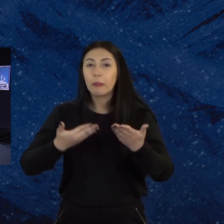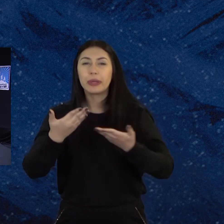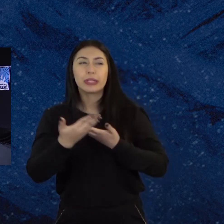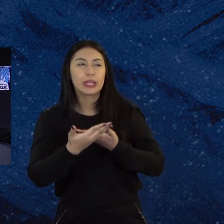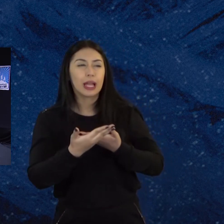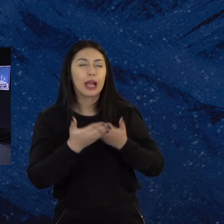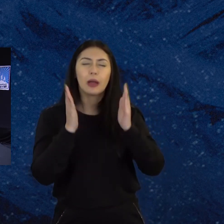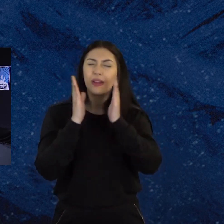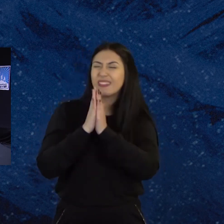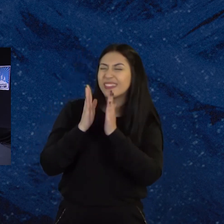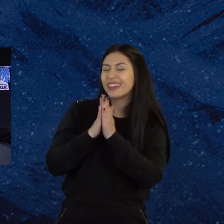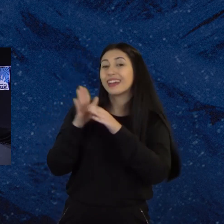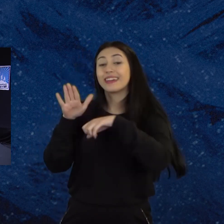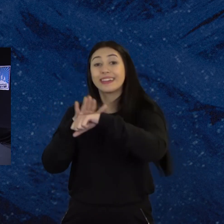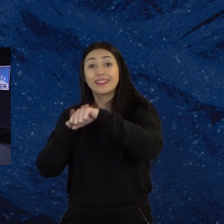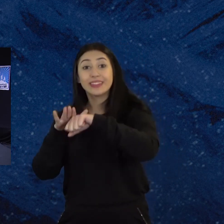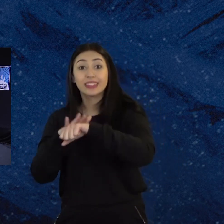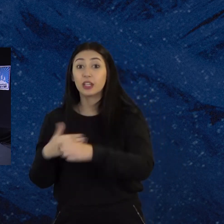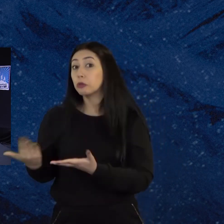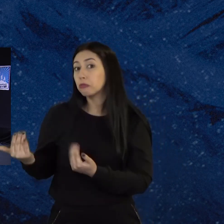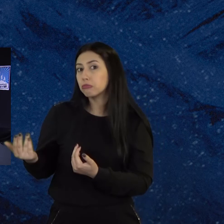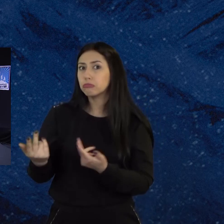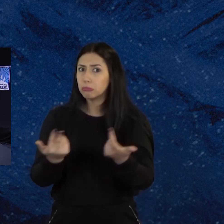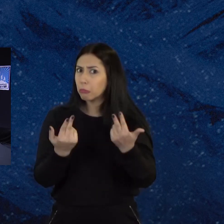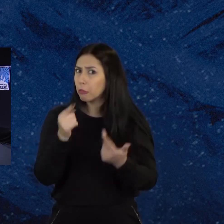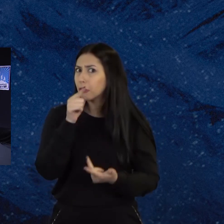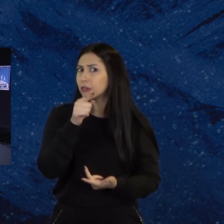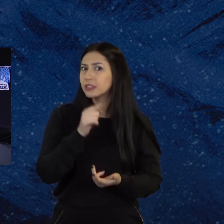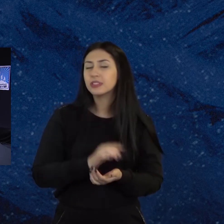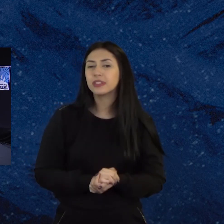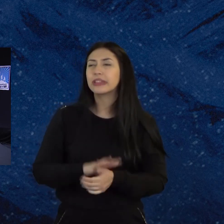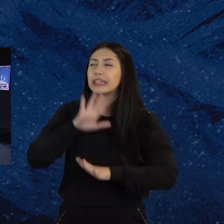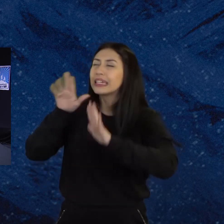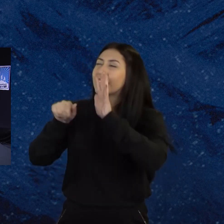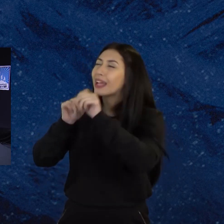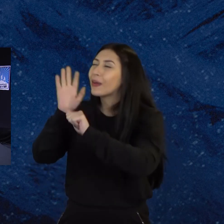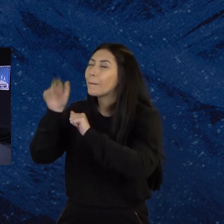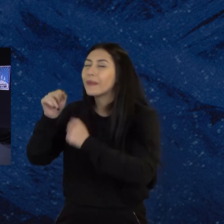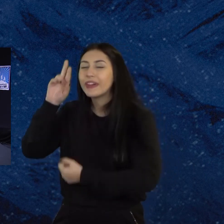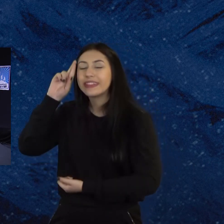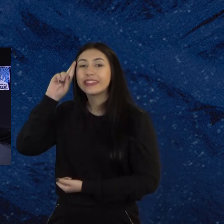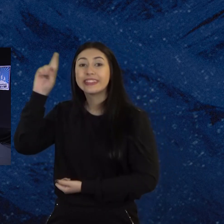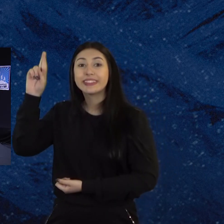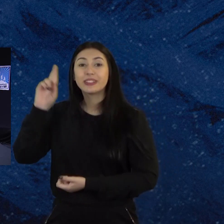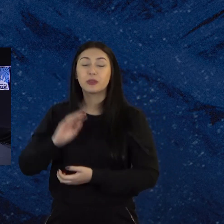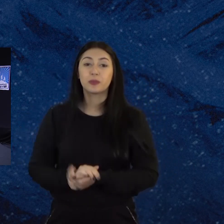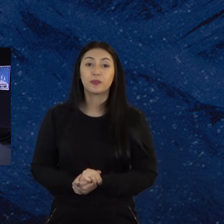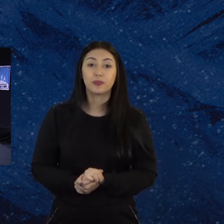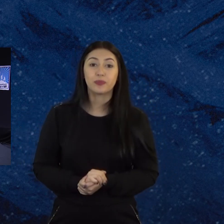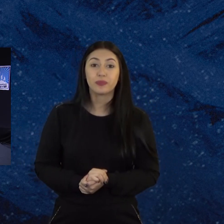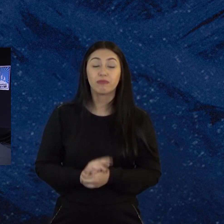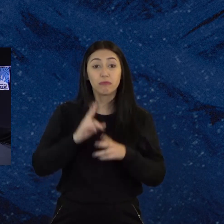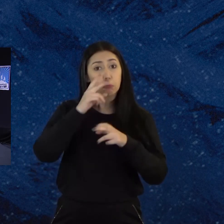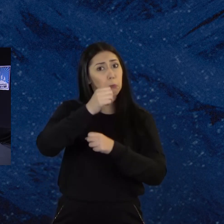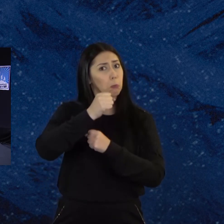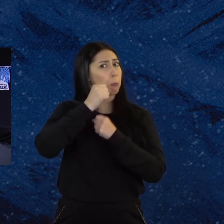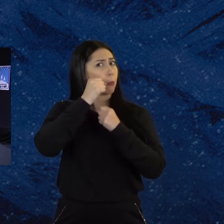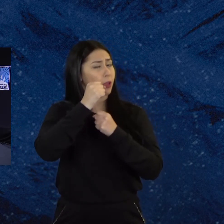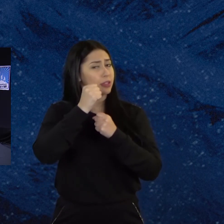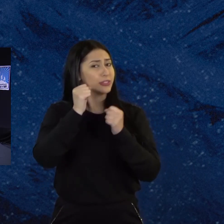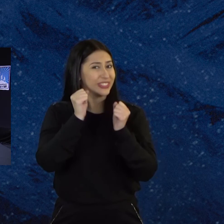orar, conversar com jovens como você, que estão buscando o Senhor como você, e se fortalecerem